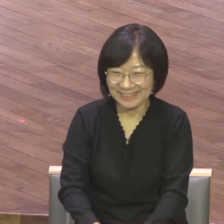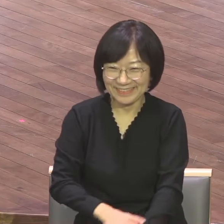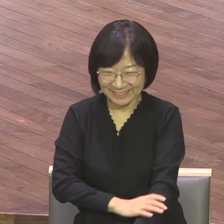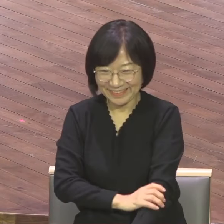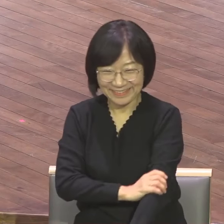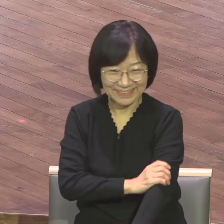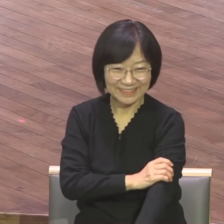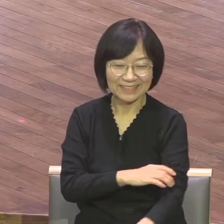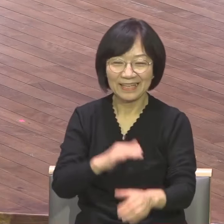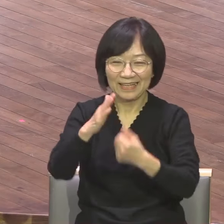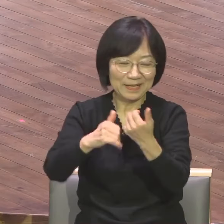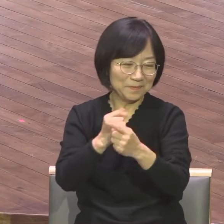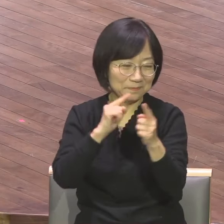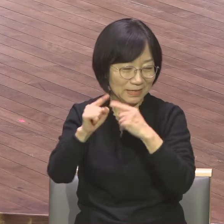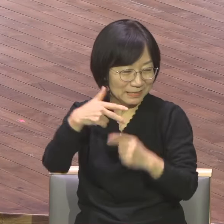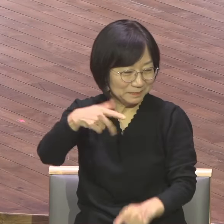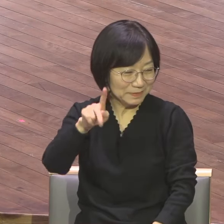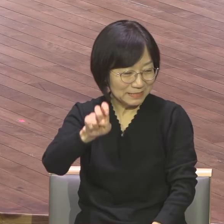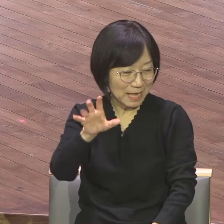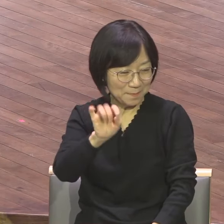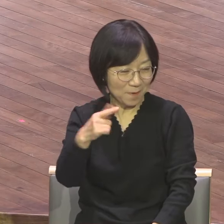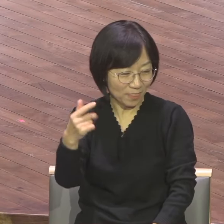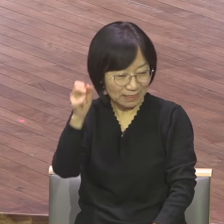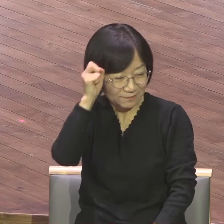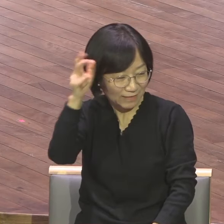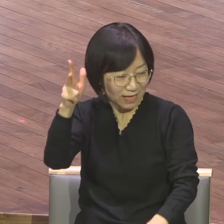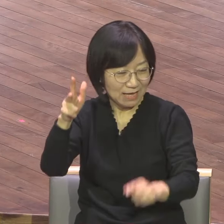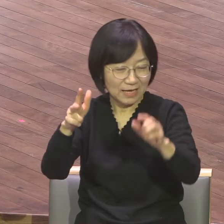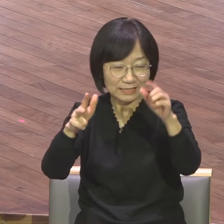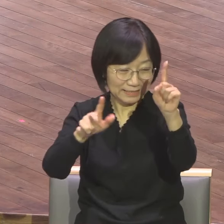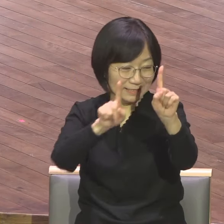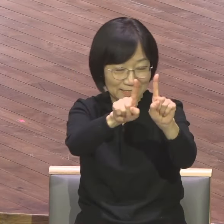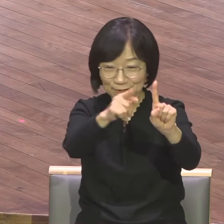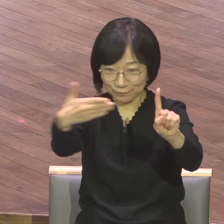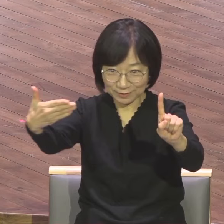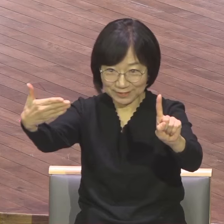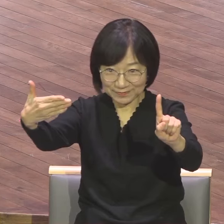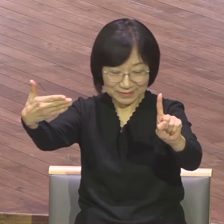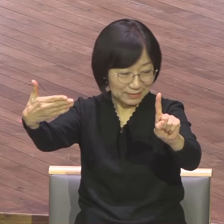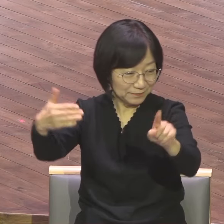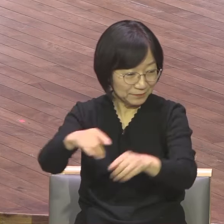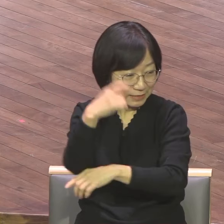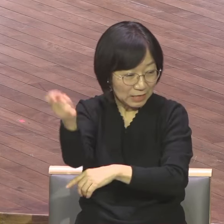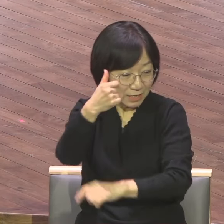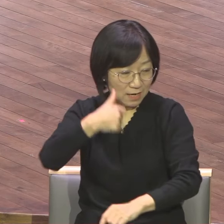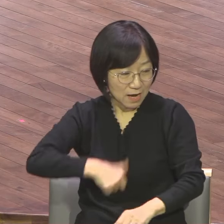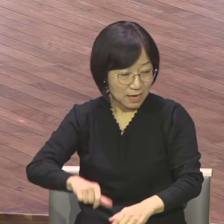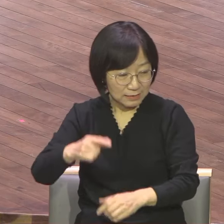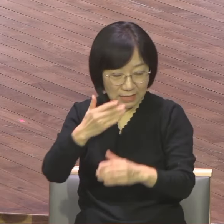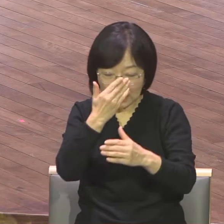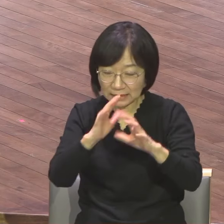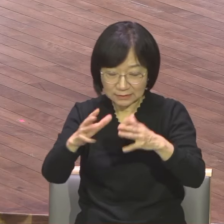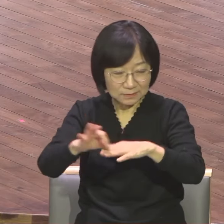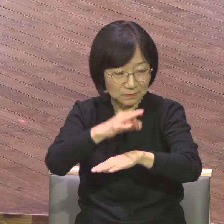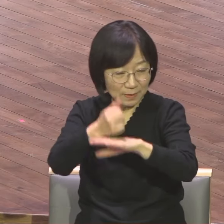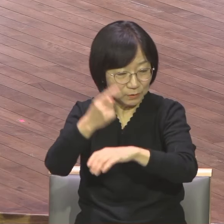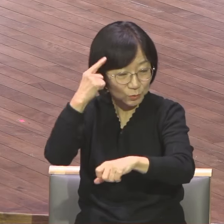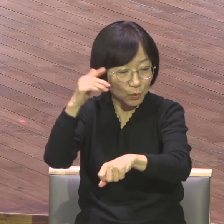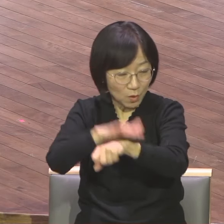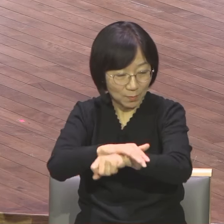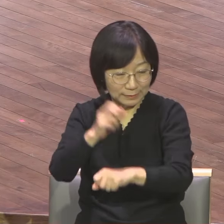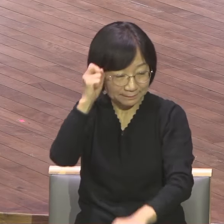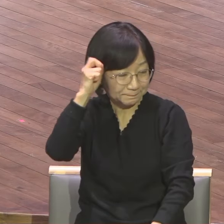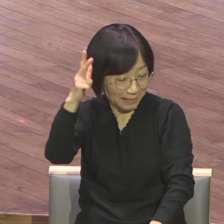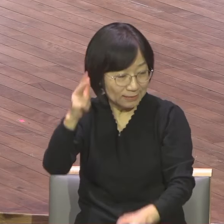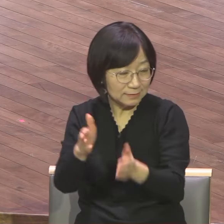말씀 잠언 1장 1절로 9절까지 한 절씩 교독합니다. 다윗의 아들 이스라엘 왕